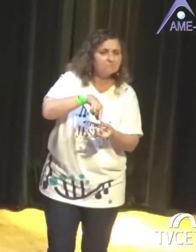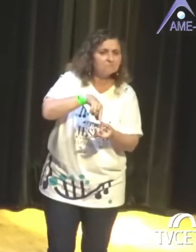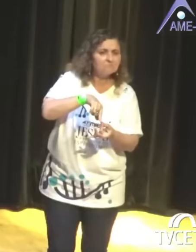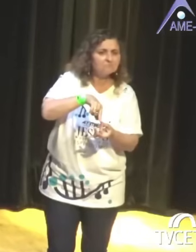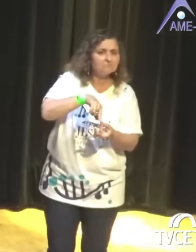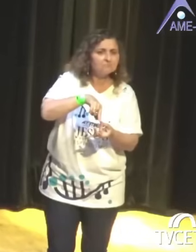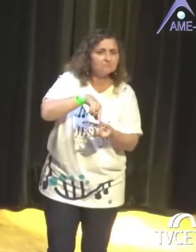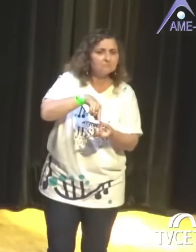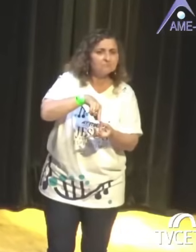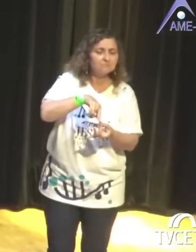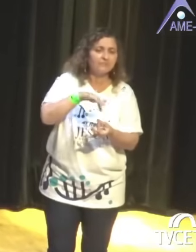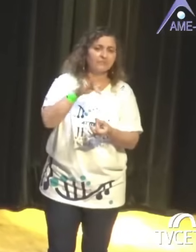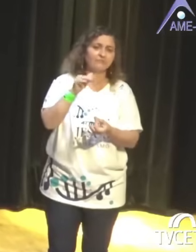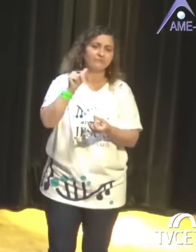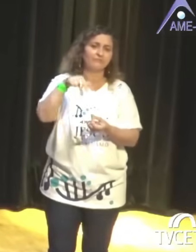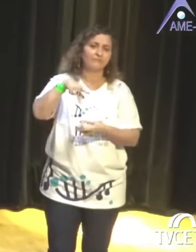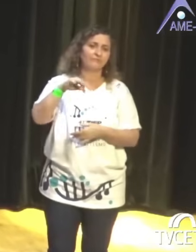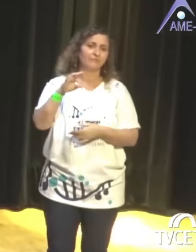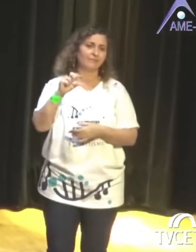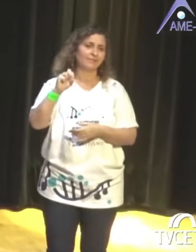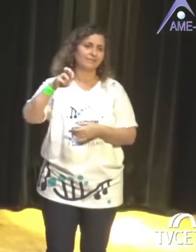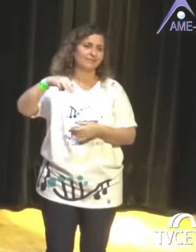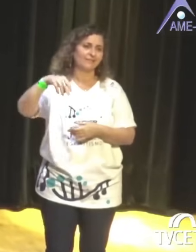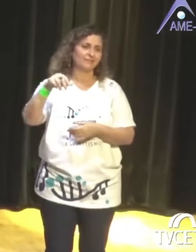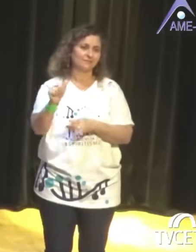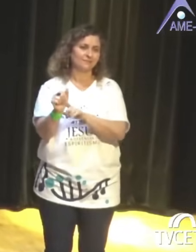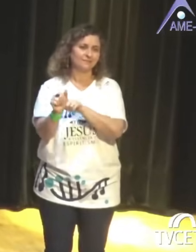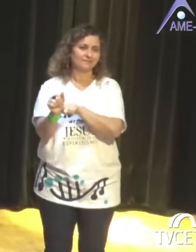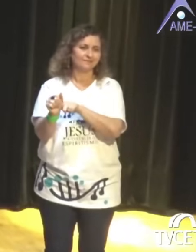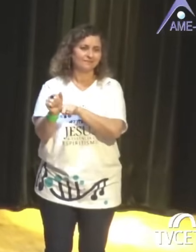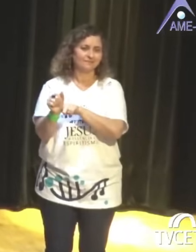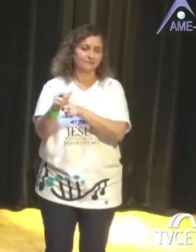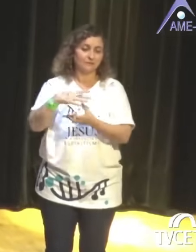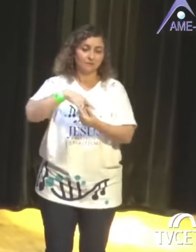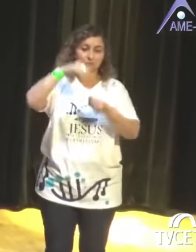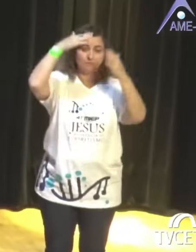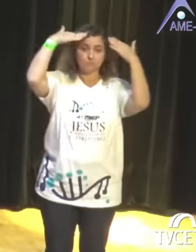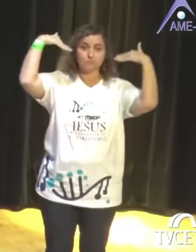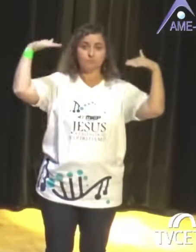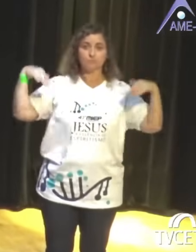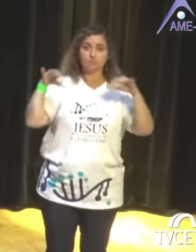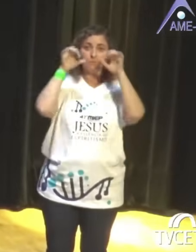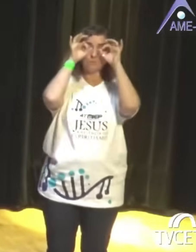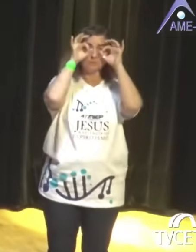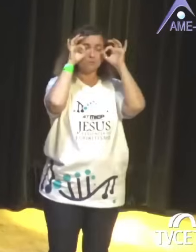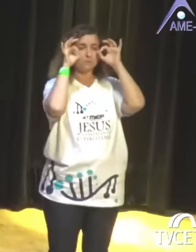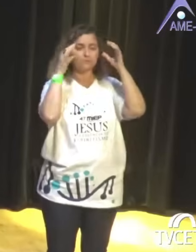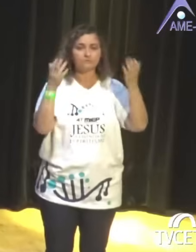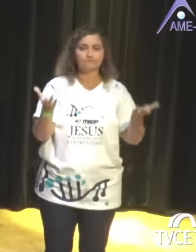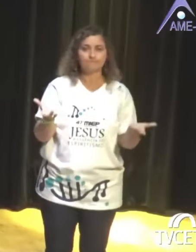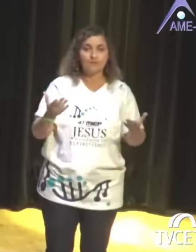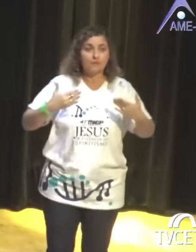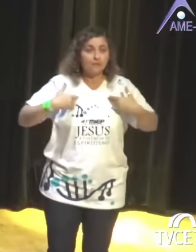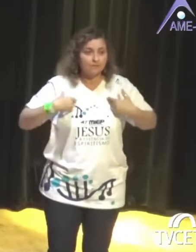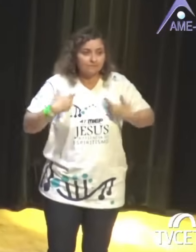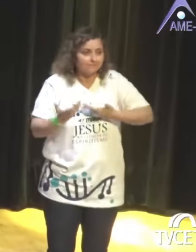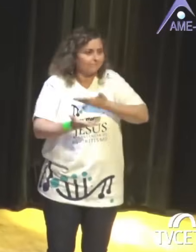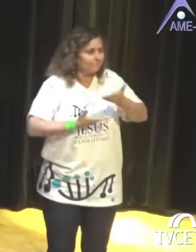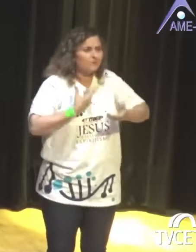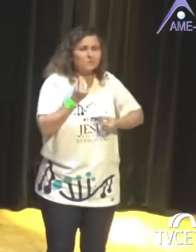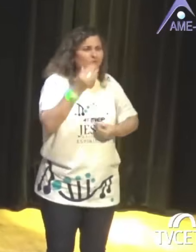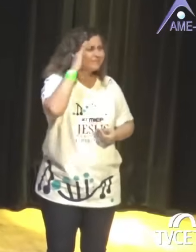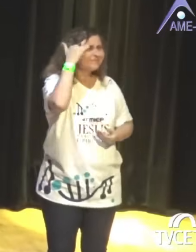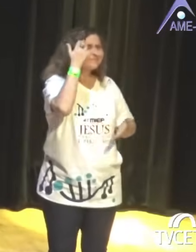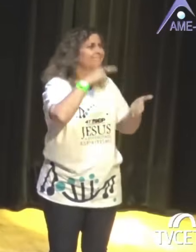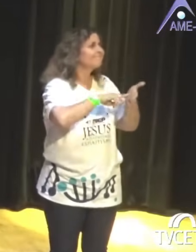e então nós lidamos com o espaço do Divino e com o espaço do espiritual como algo